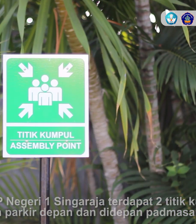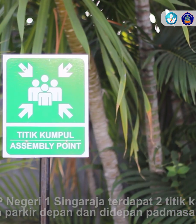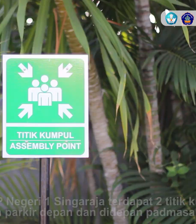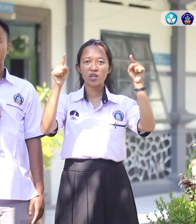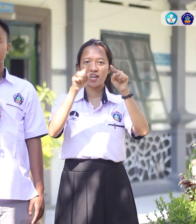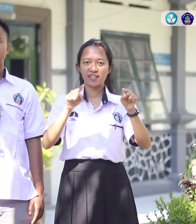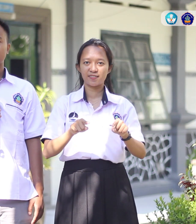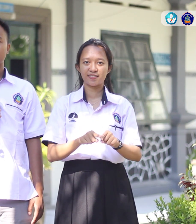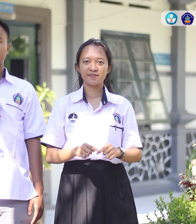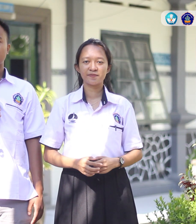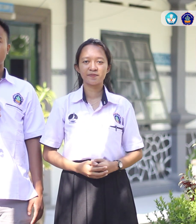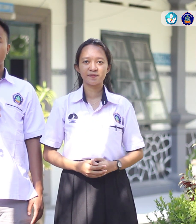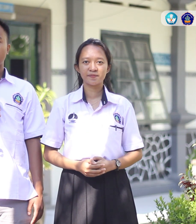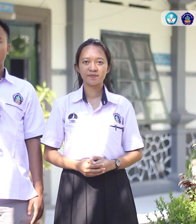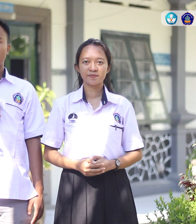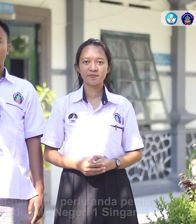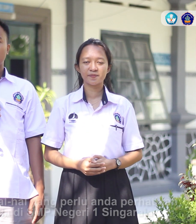padmesana.